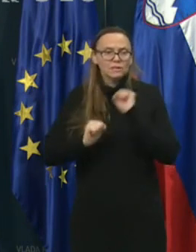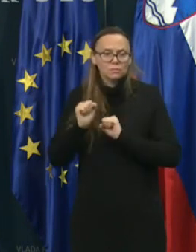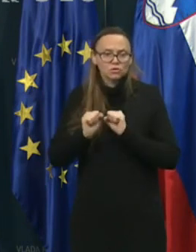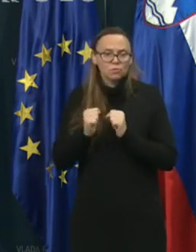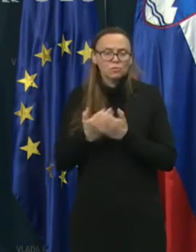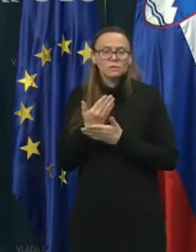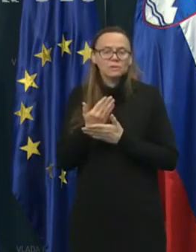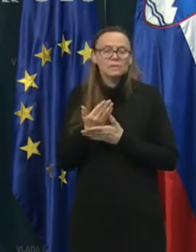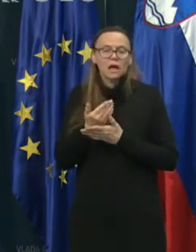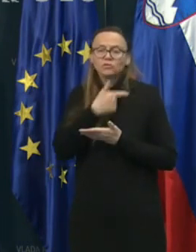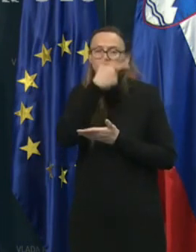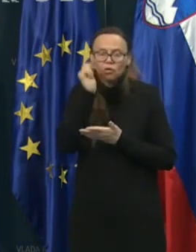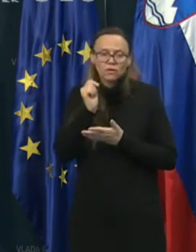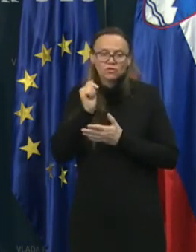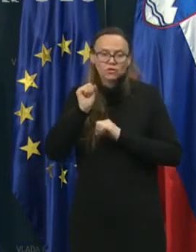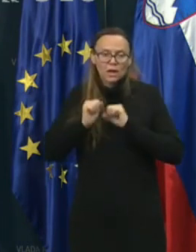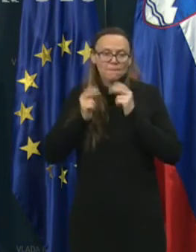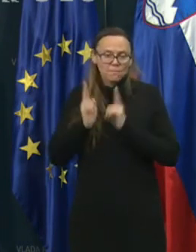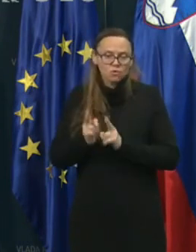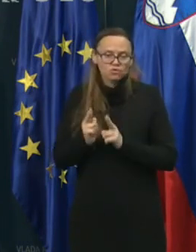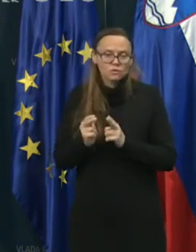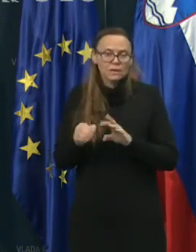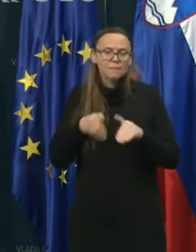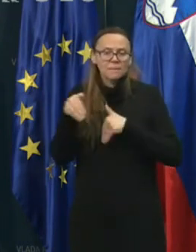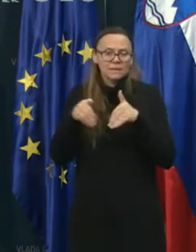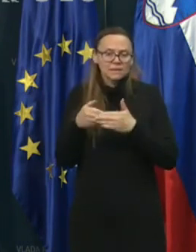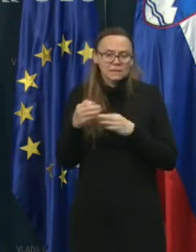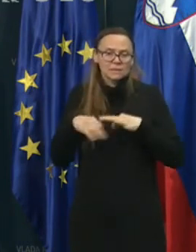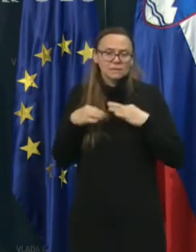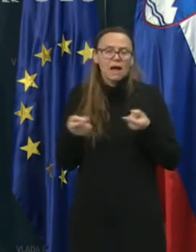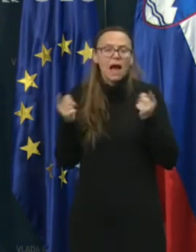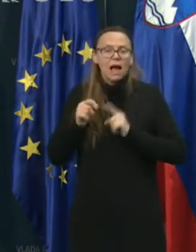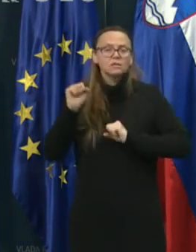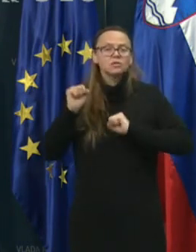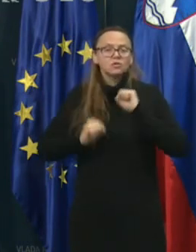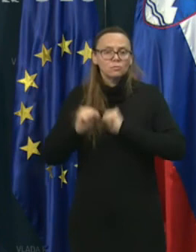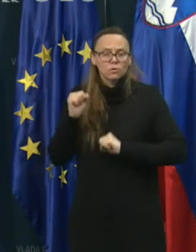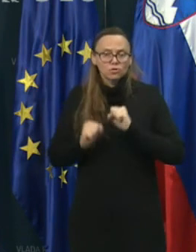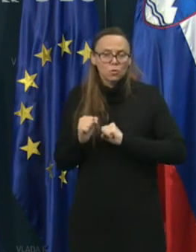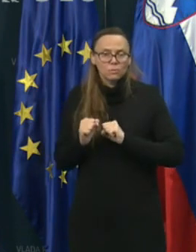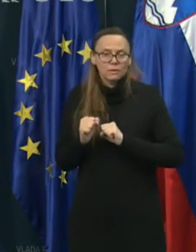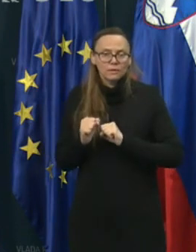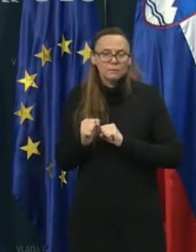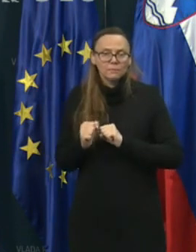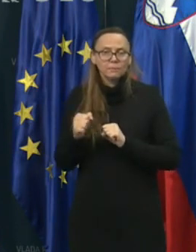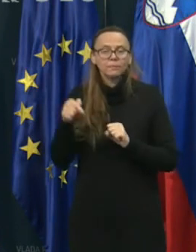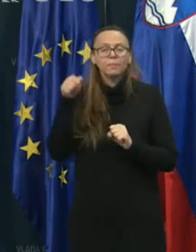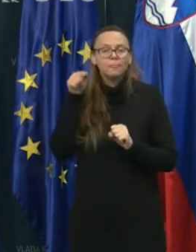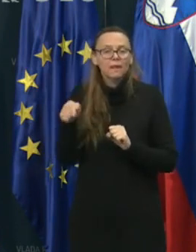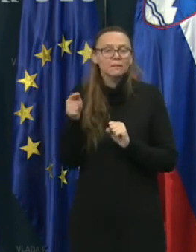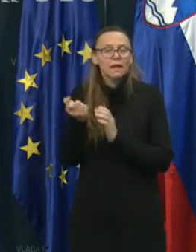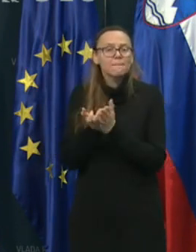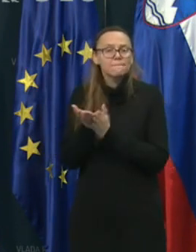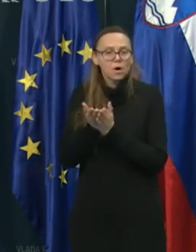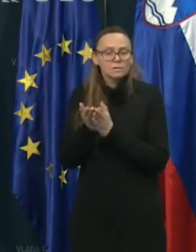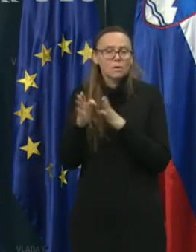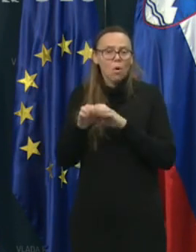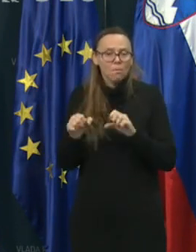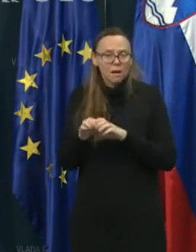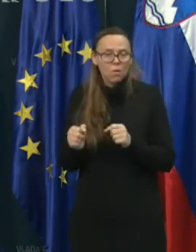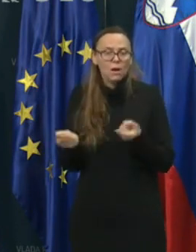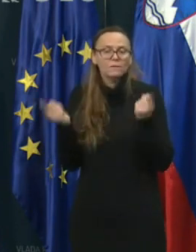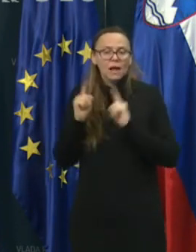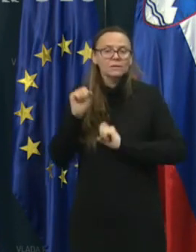kadrovske kapacitete Ministrstva za zdravje, ali so sposobni ta posel upravljati, ali